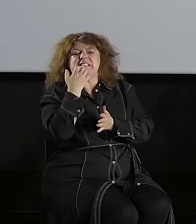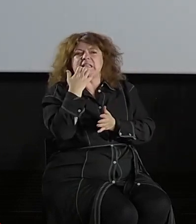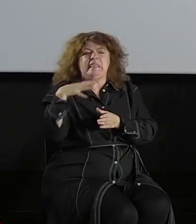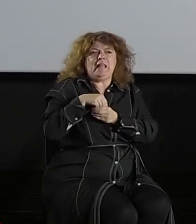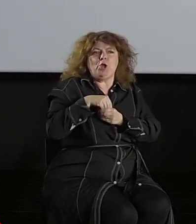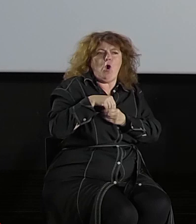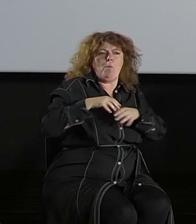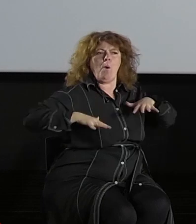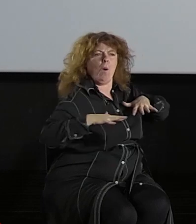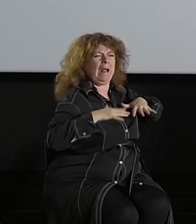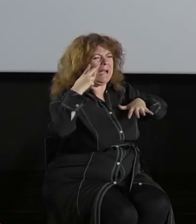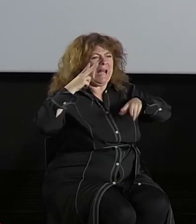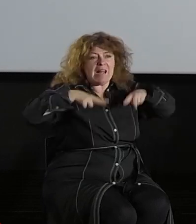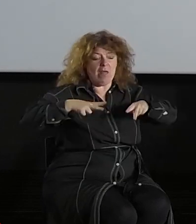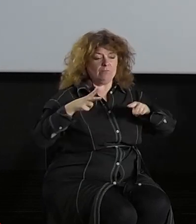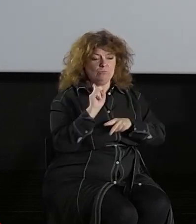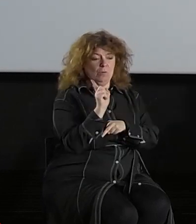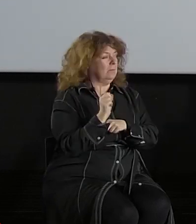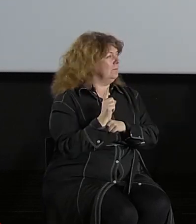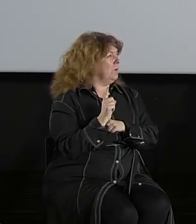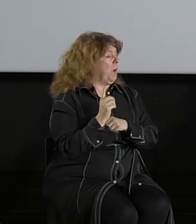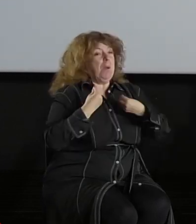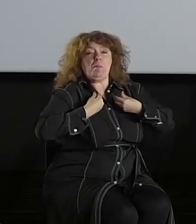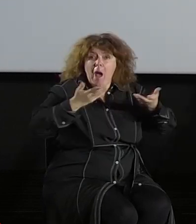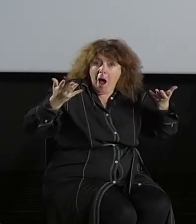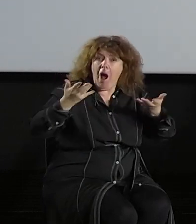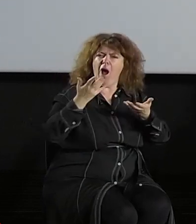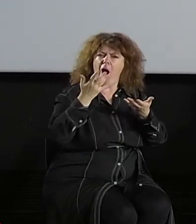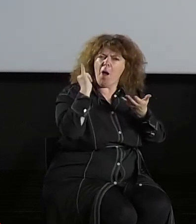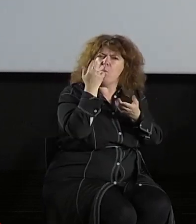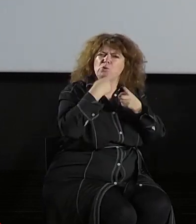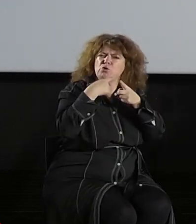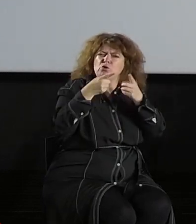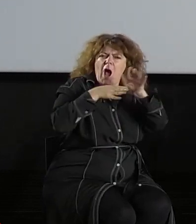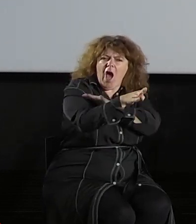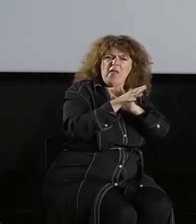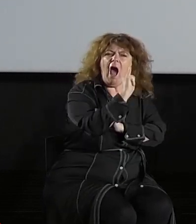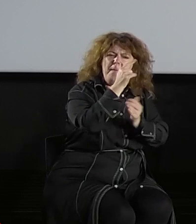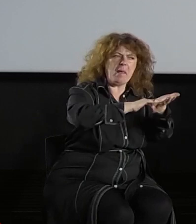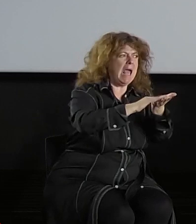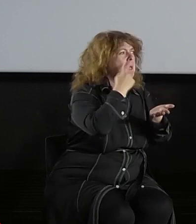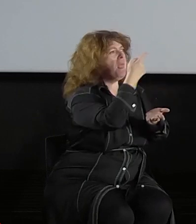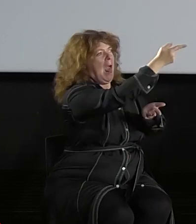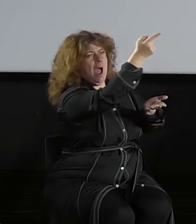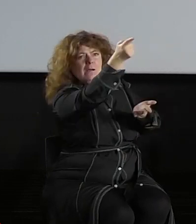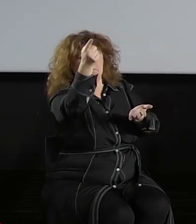ese en esa realidad no vivimos como Ah pero hay muchas cosas accesibles mira aquí hay brille No aquí